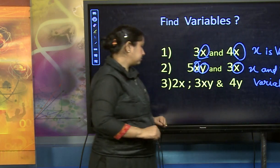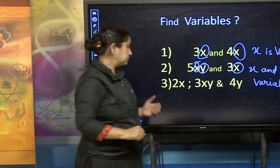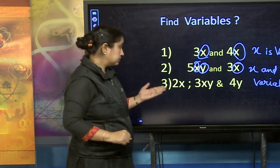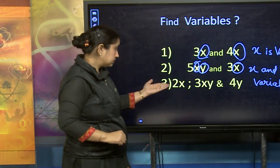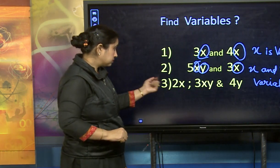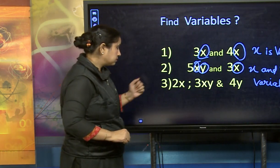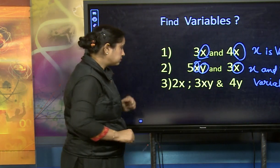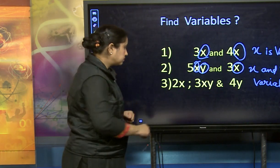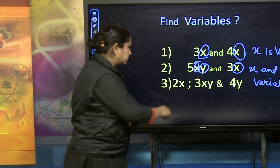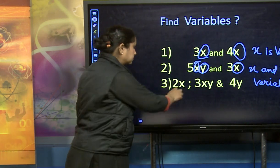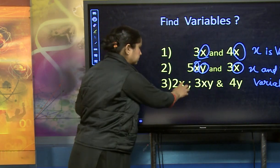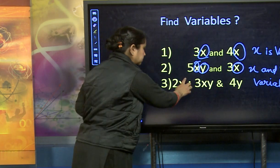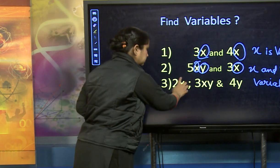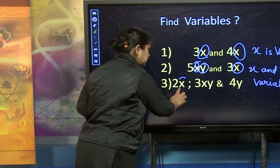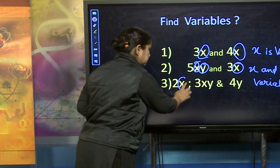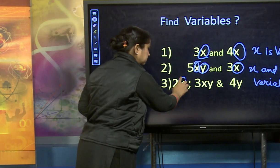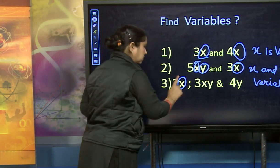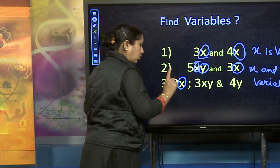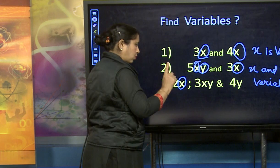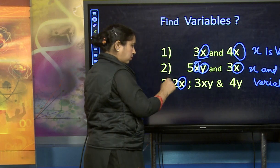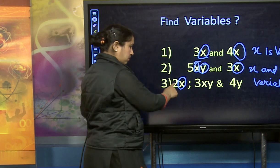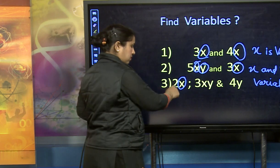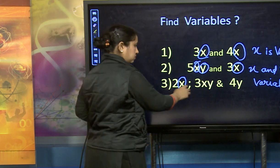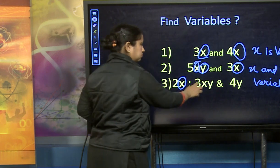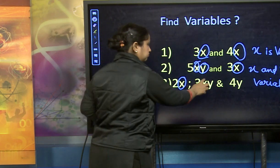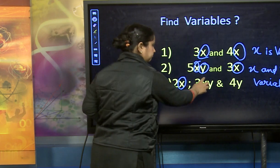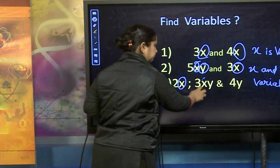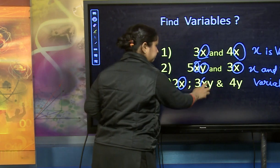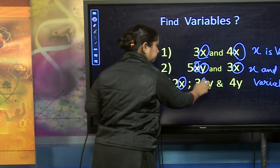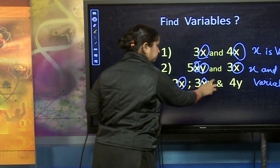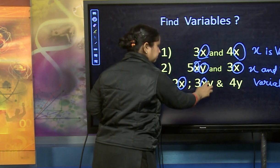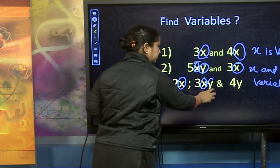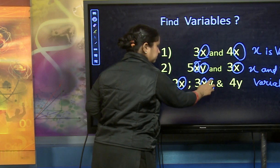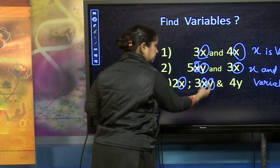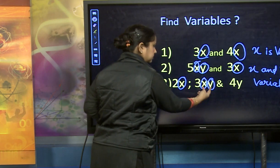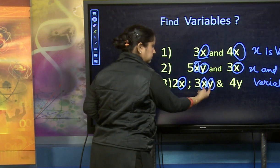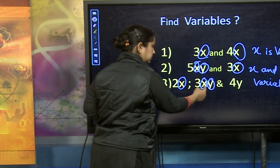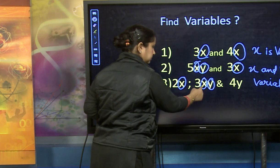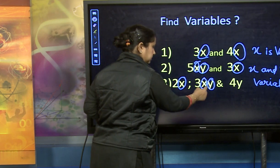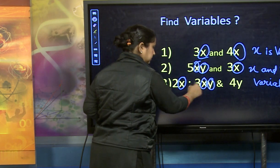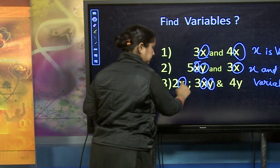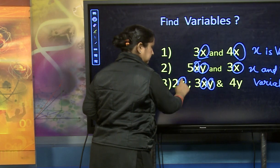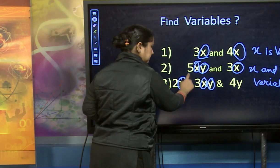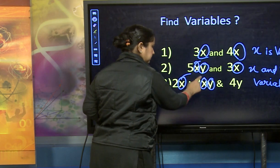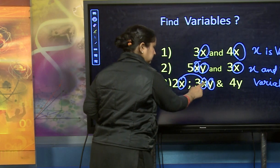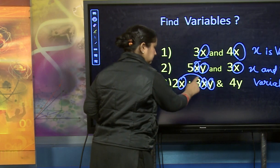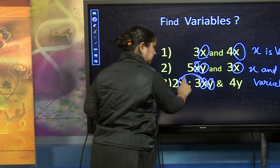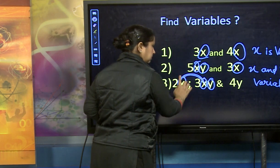कि अब इस सवाल में देखें एक्स पर यह बल्क है या एक्स और वाई अलग-अलग है तो वेरिएबल है